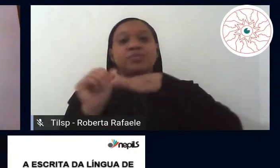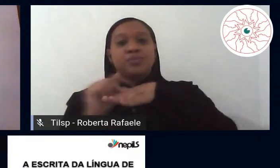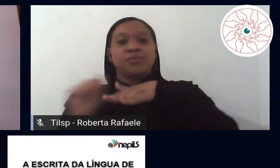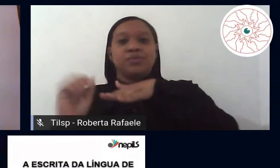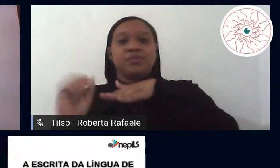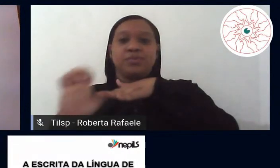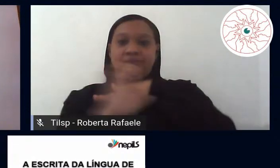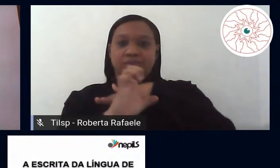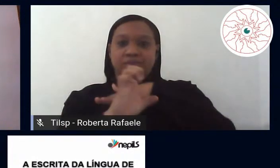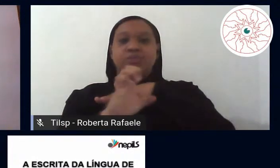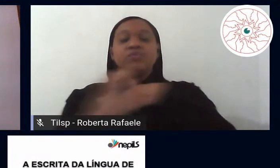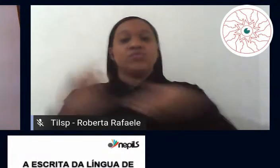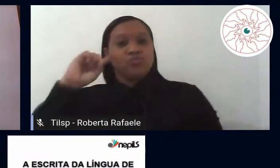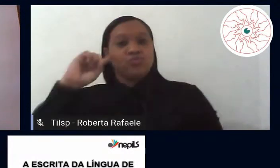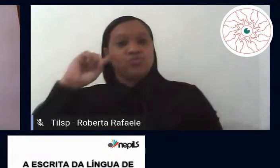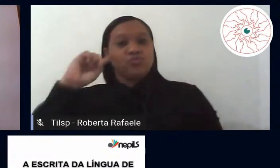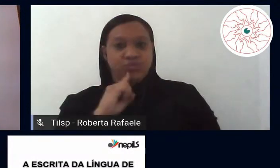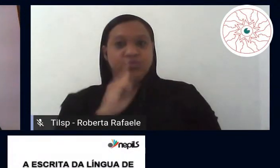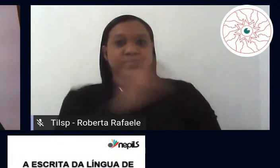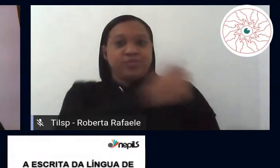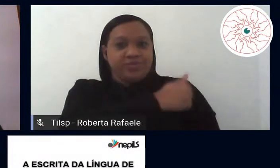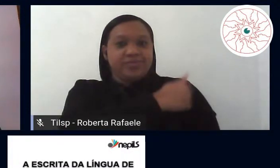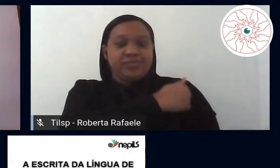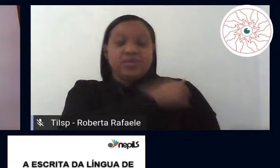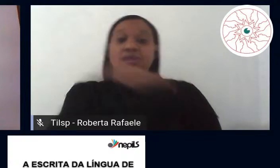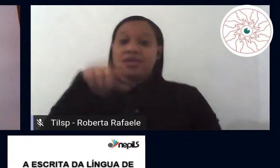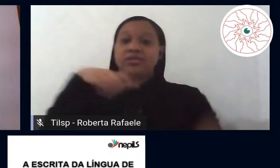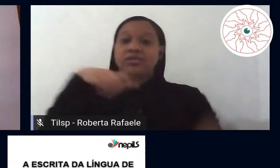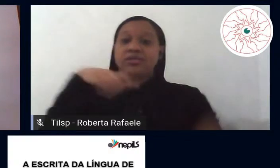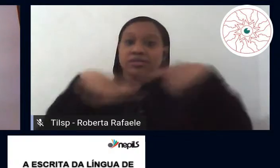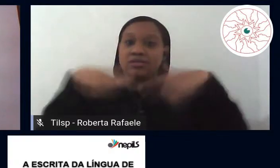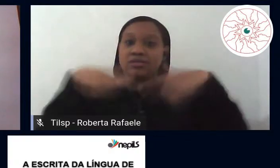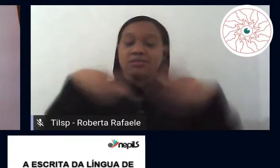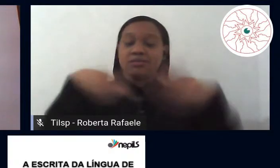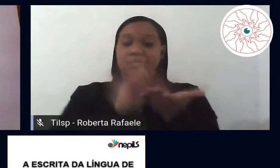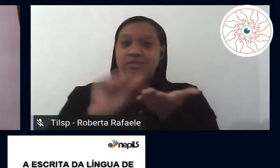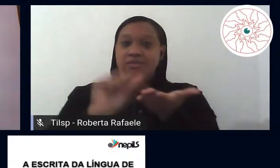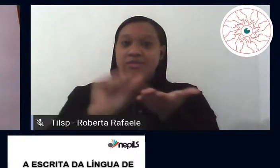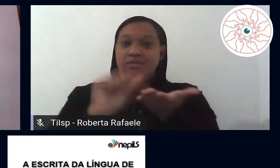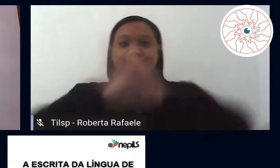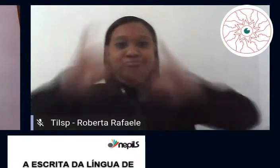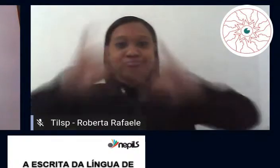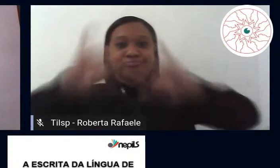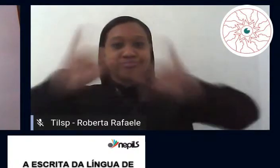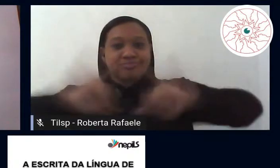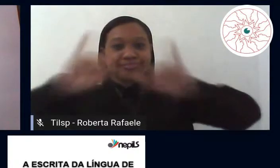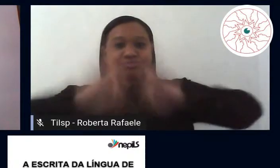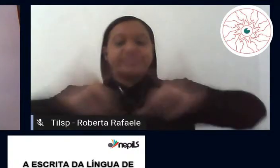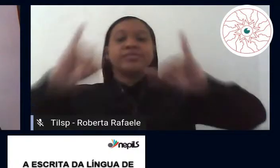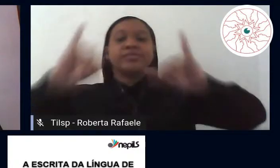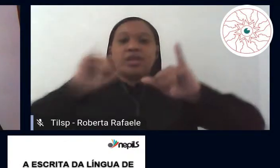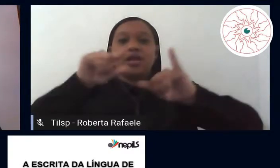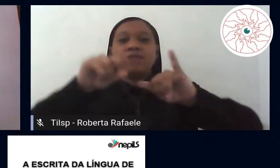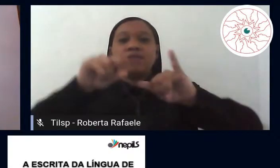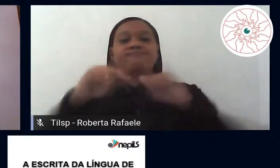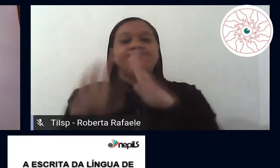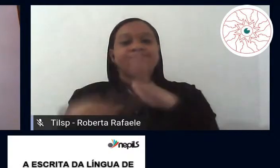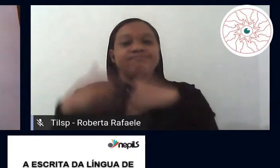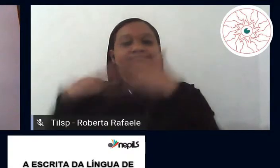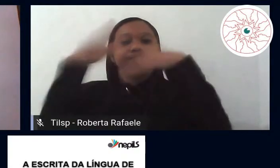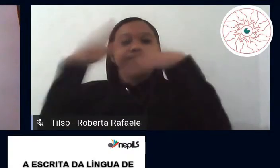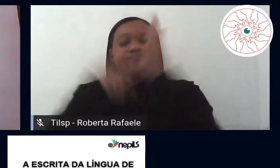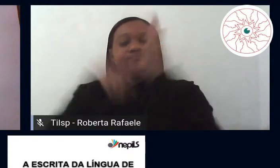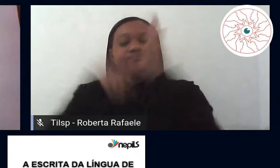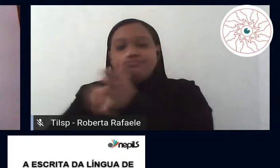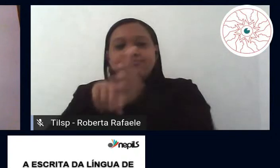artigo publicado, ele é fruto de um trabalho de pesquisa de mestrado, de minha autoria e da